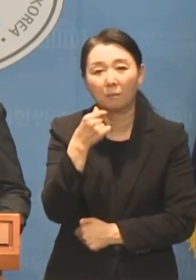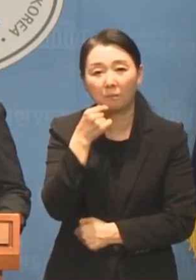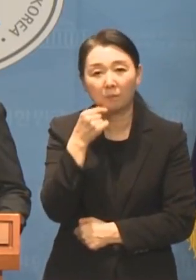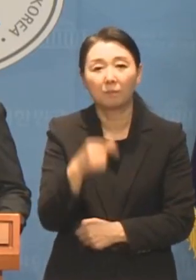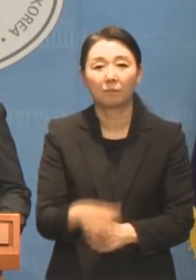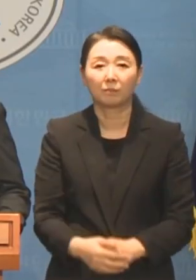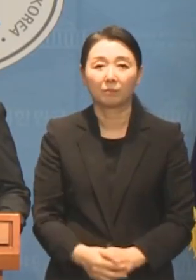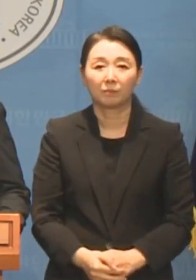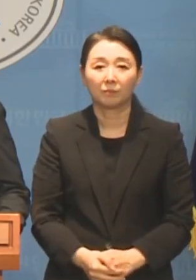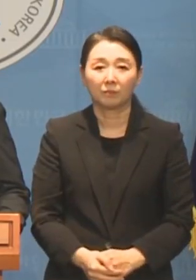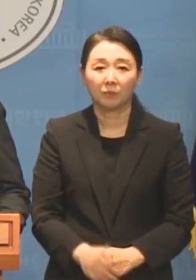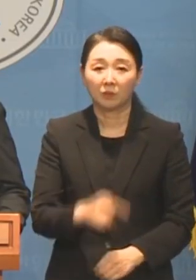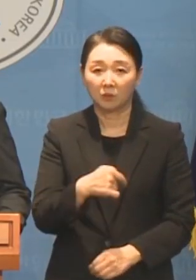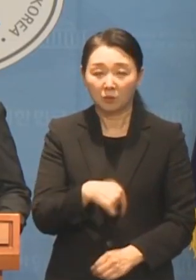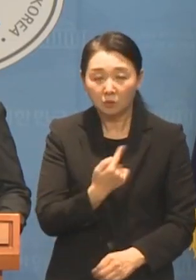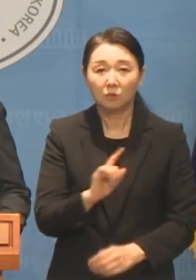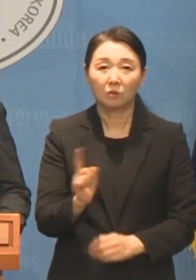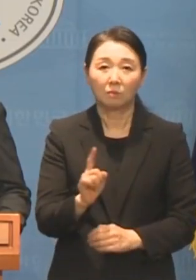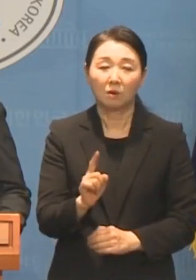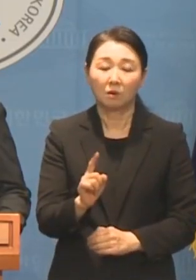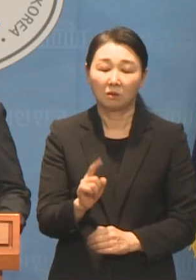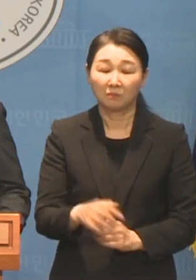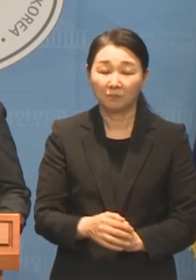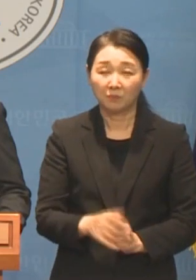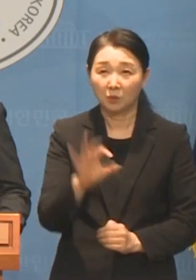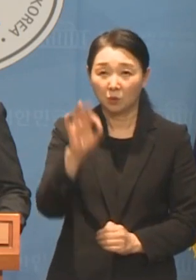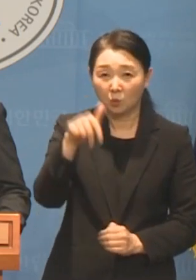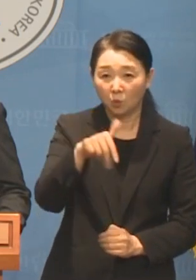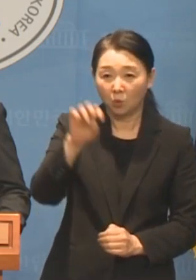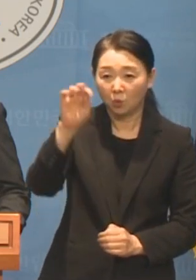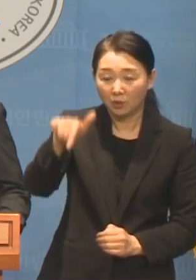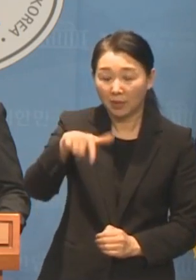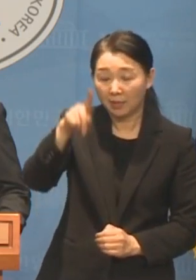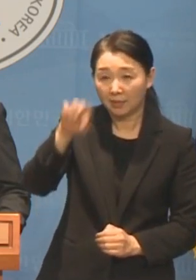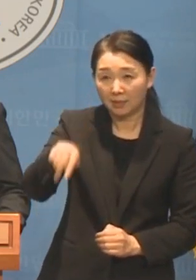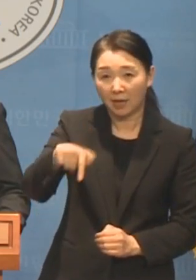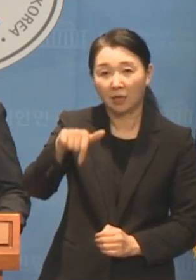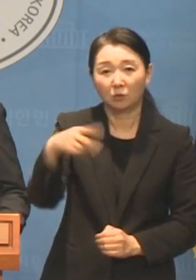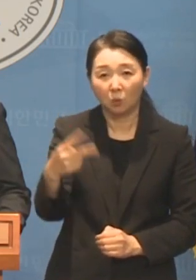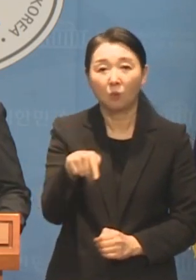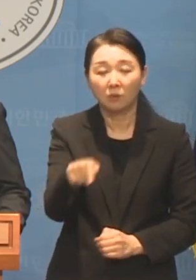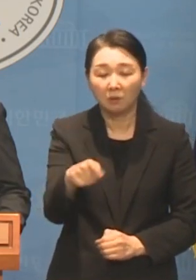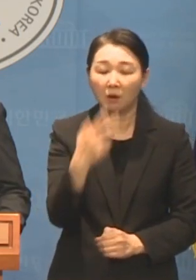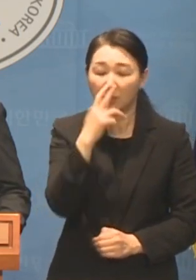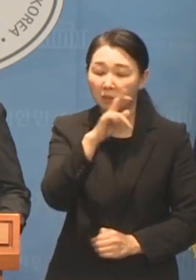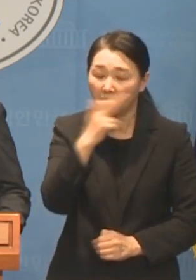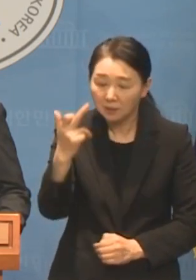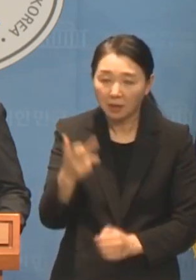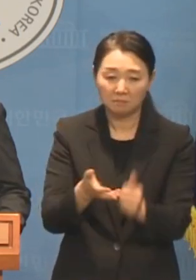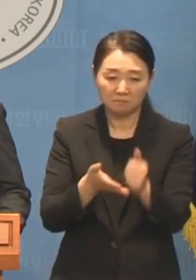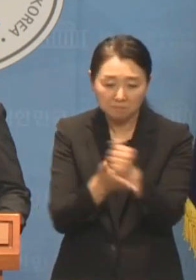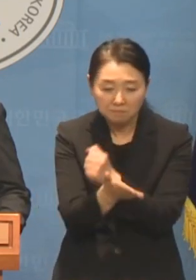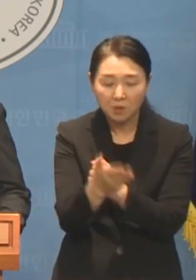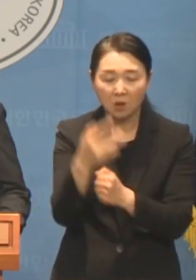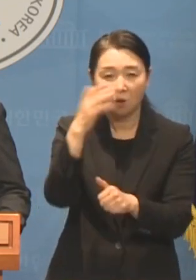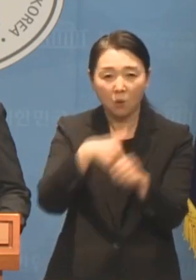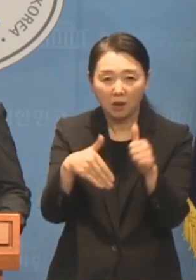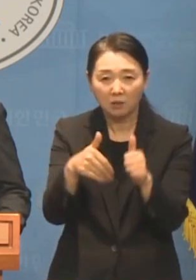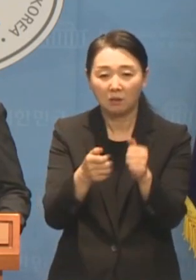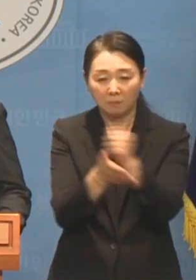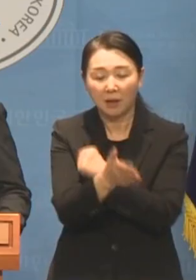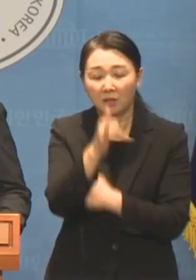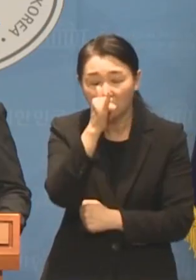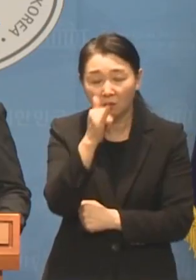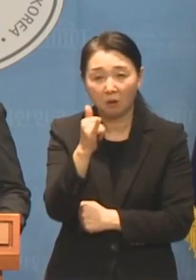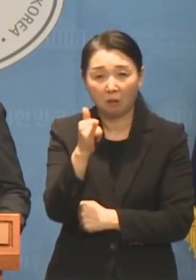지점입니다. 스스로 오색삭도가 설악산에 미치는 환경적 영향이 심대하다고 부동의를 내린